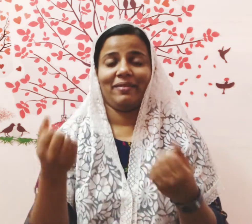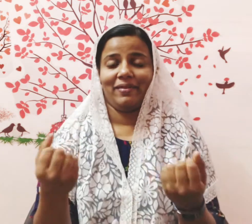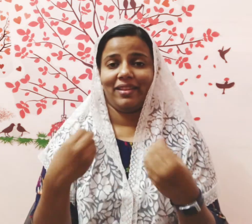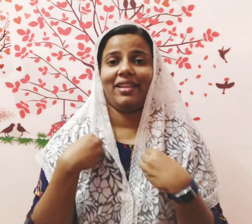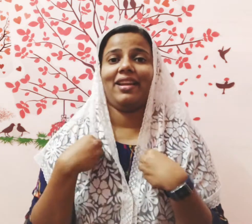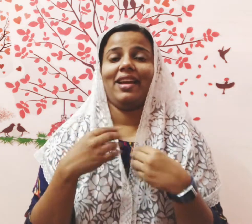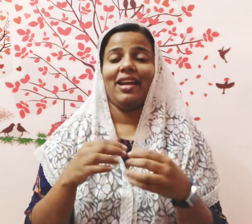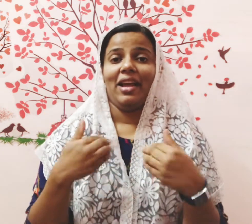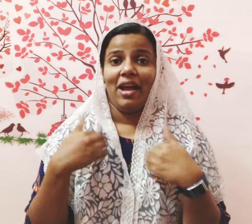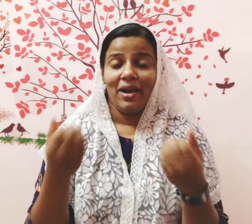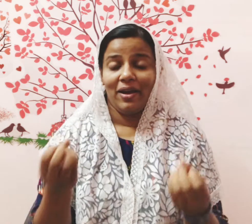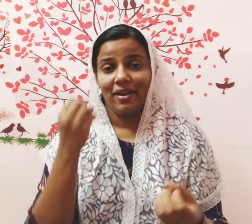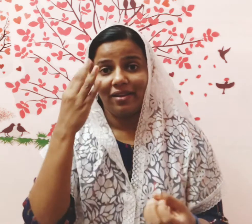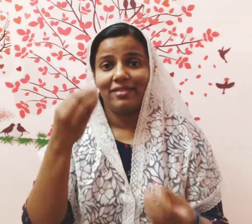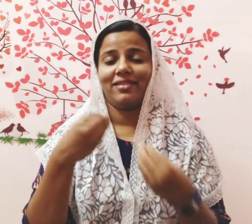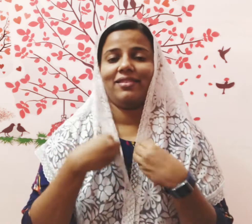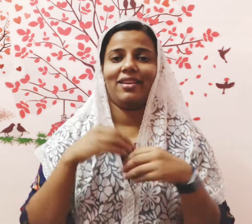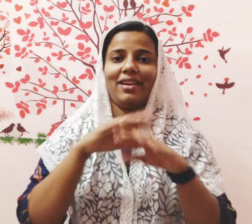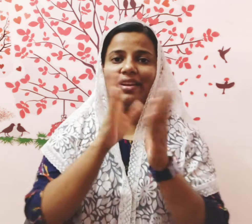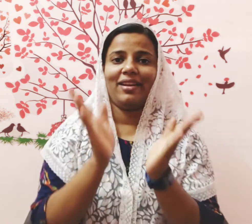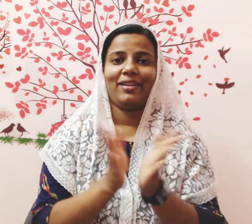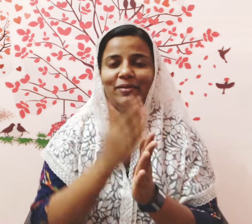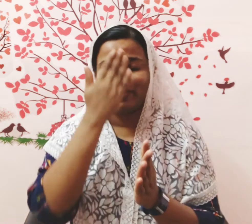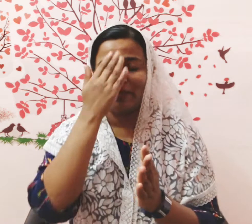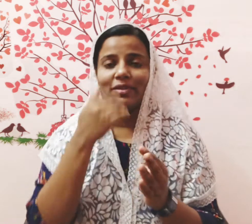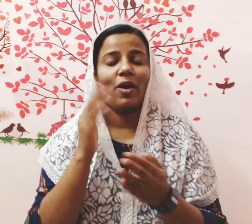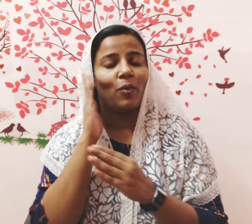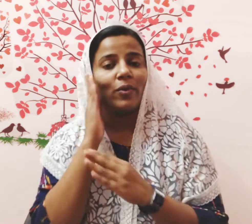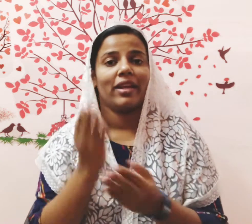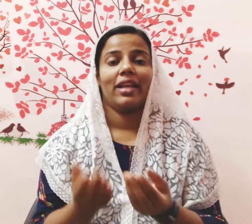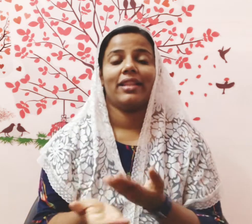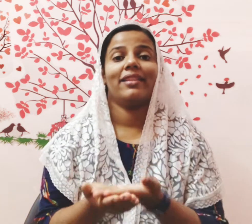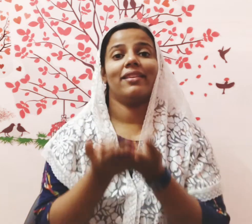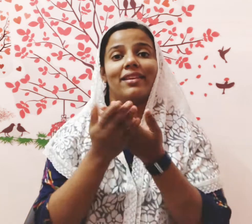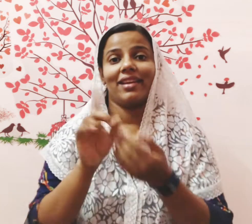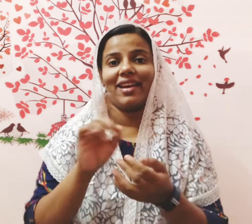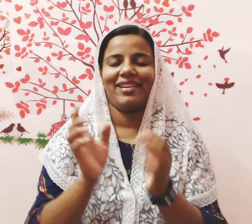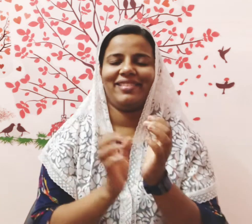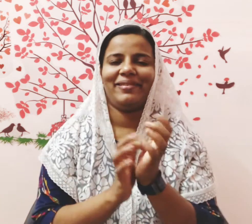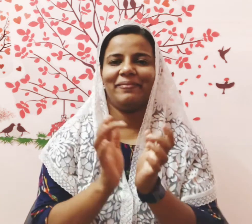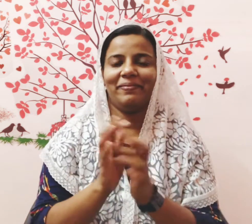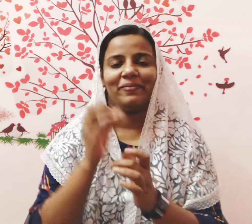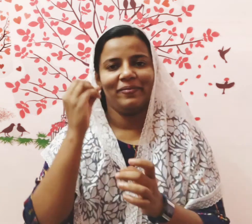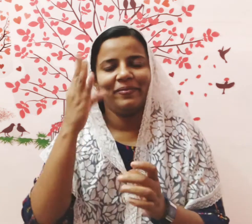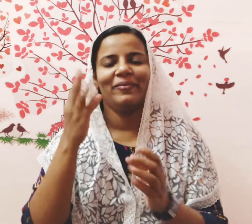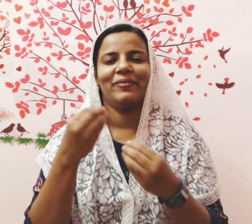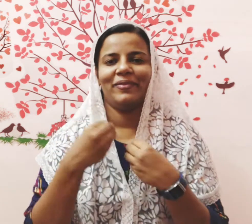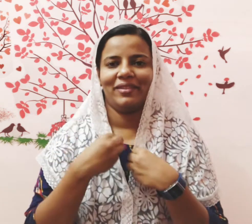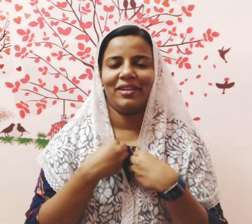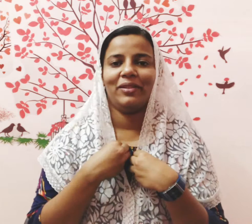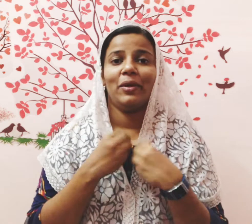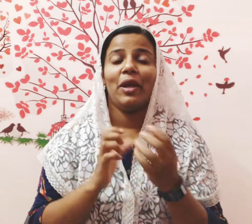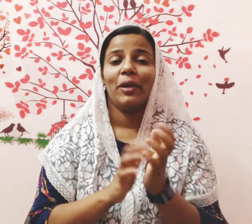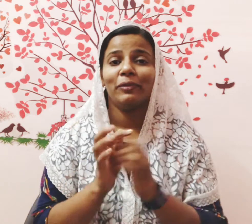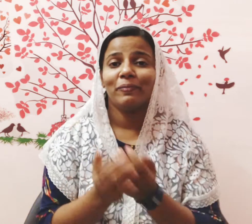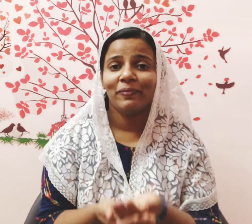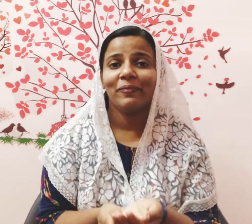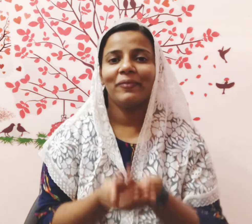കൃപകൾക്കായിട്ട്, ആരോഗ്യത്തോടെ എഴുന്നേൽപ്പിച്ചതിനായിട്ട് കർത്താവിനെ സ്തോത്രം പറഞ്ഞാണ്. ഞാൻ കിടന്നുറങ്ങി, യഹോവ എന്നെ താങ്ങുകയാൽ ഞാൻ ഉണർന്നു ഇരിക്കുന്നു. കർത്താവ് നമ്മളെ താങ്ങി